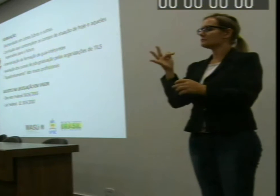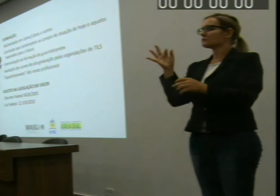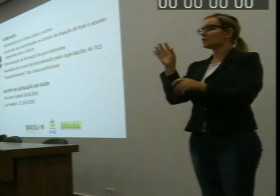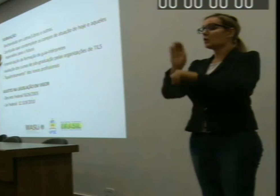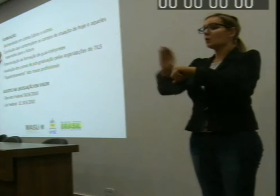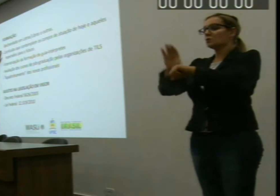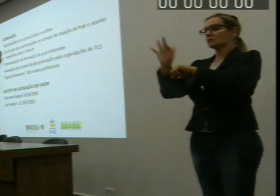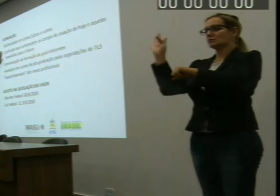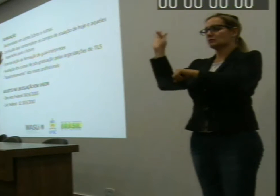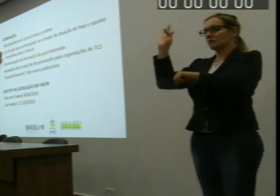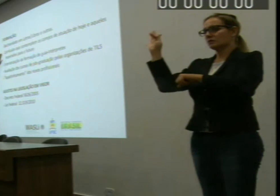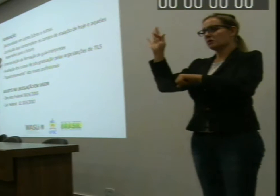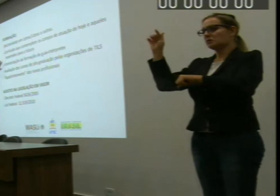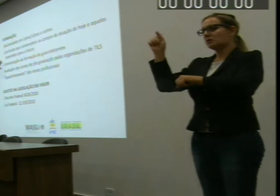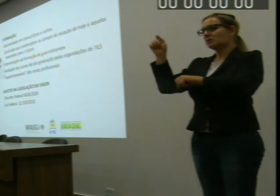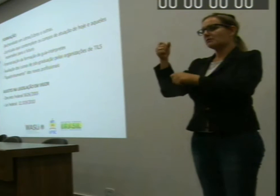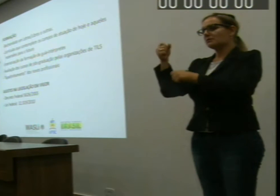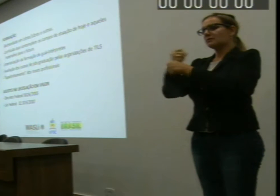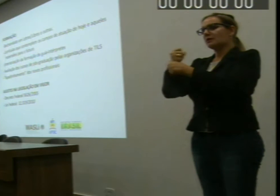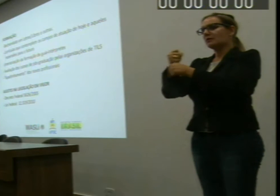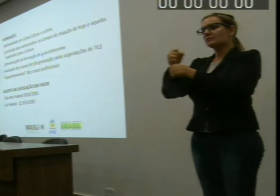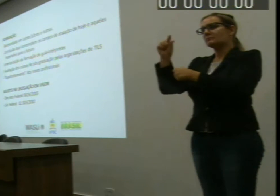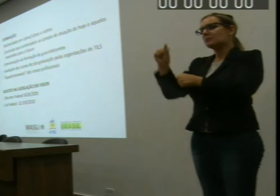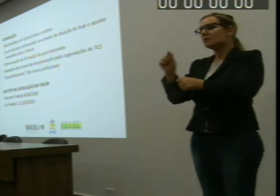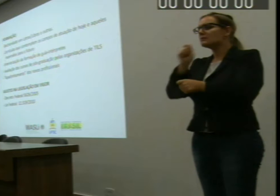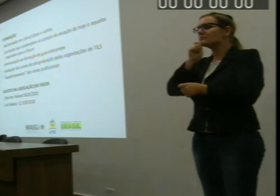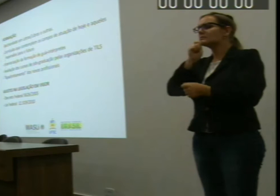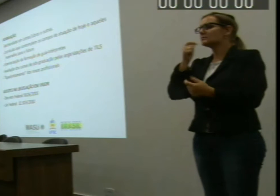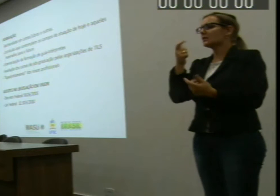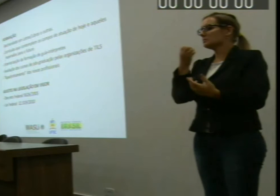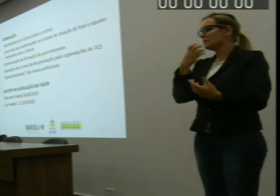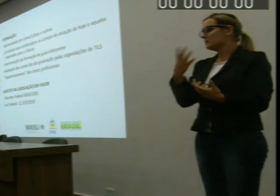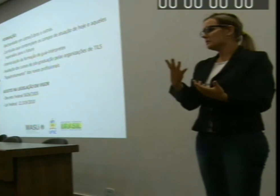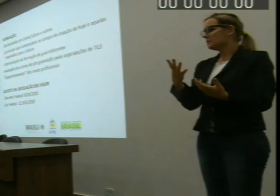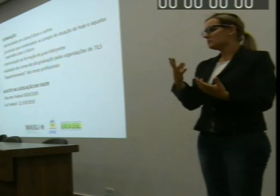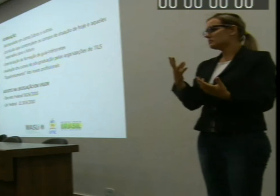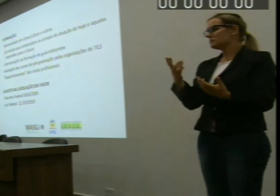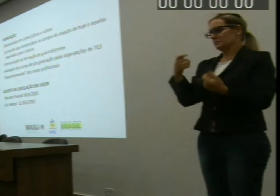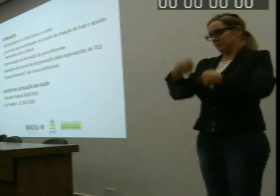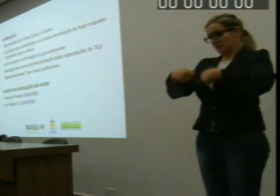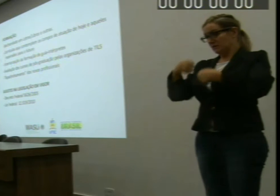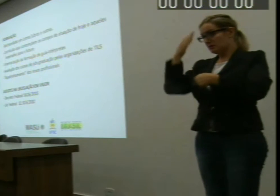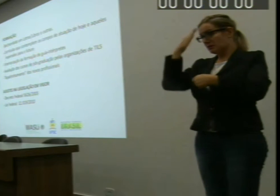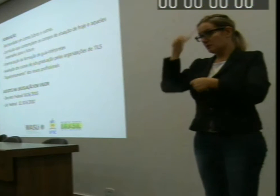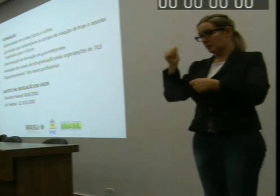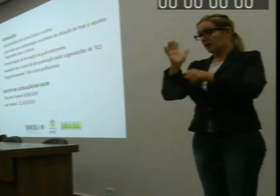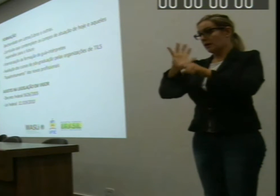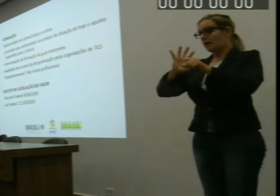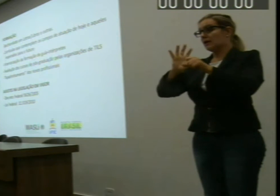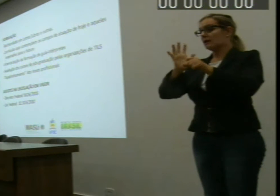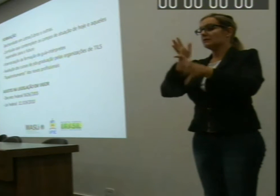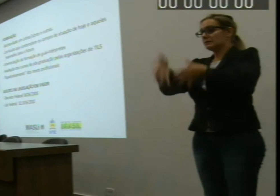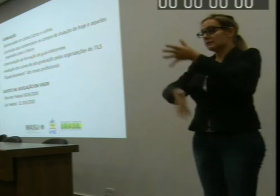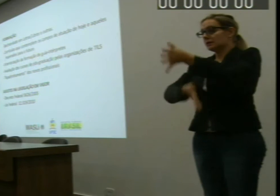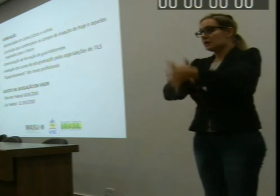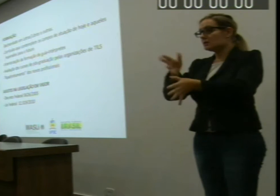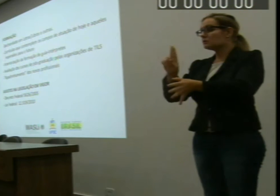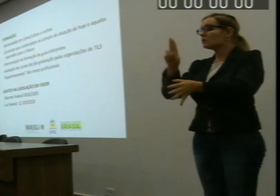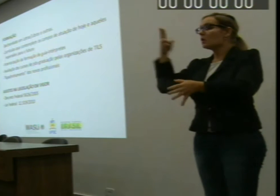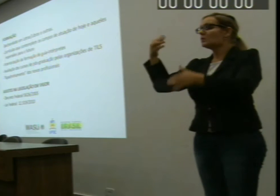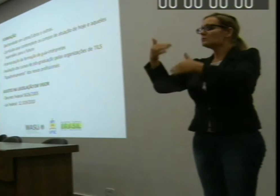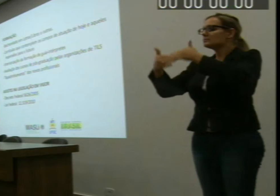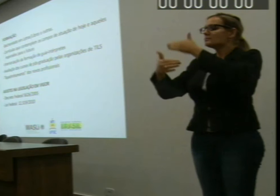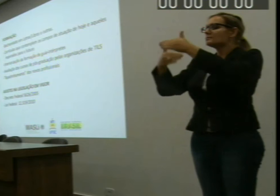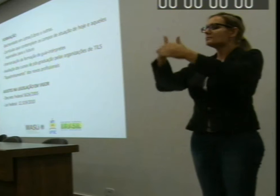os os colegas entrem no bacharelado conhecendo libras já ou eles têm a oportunidade como na UFS que de aprender libras durante o curso